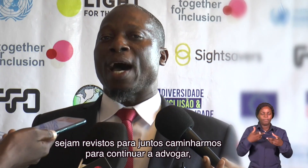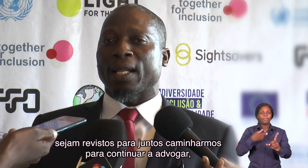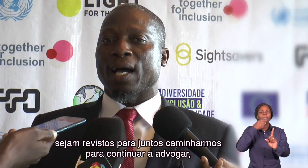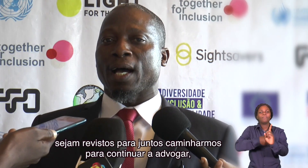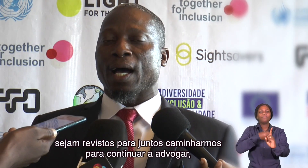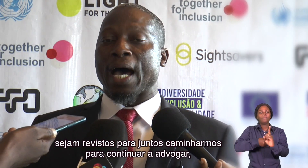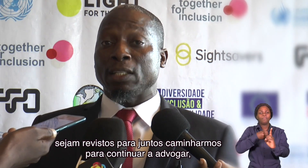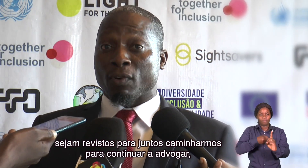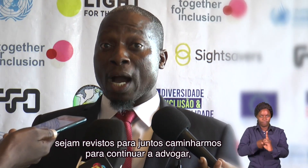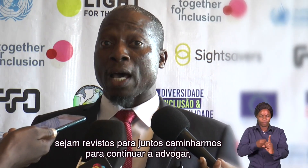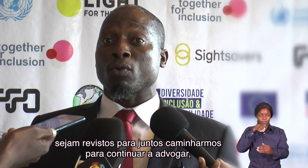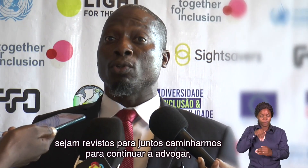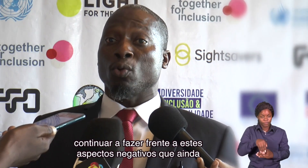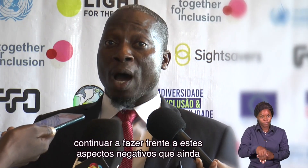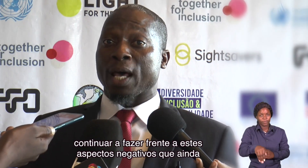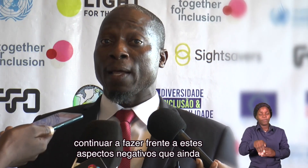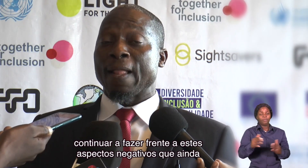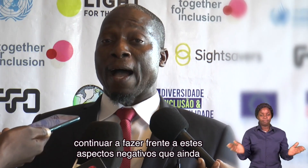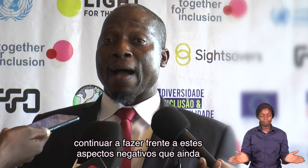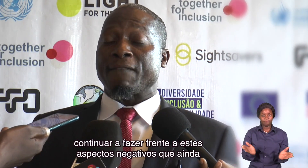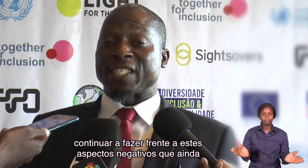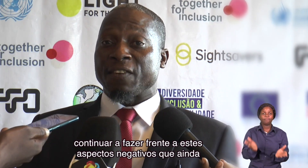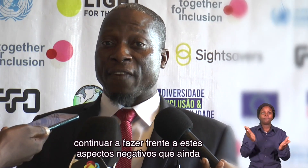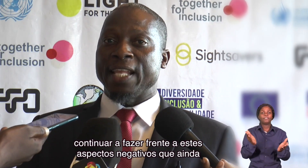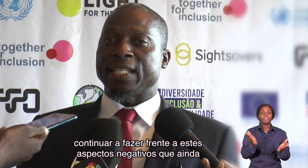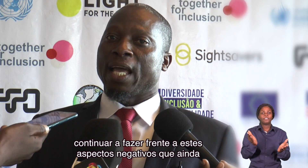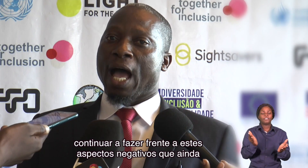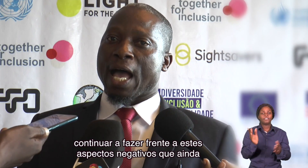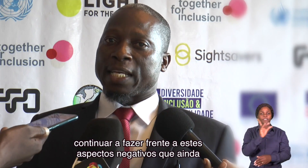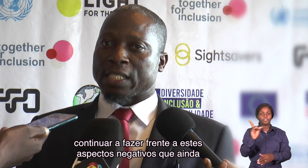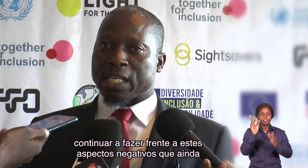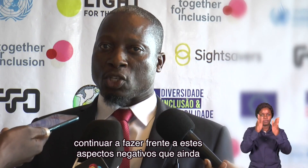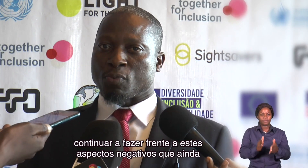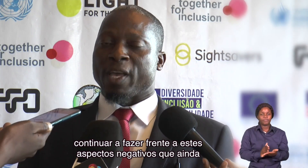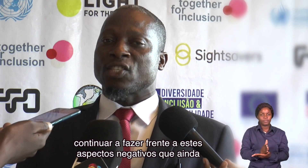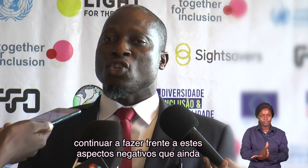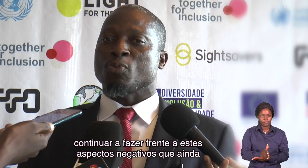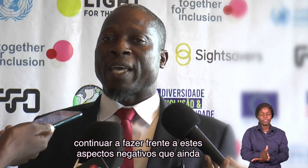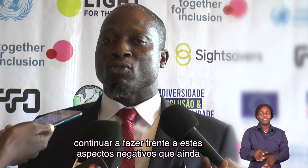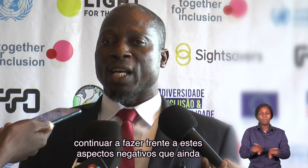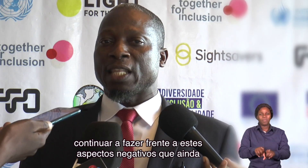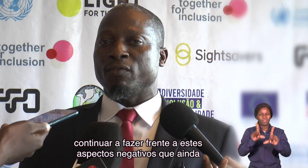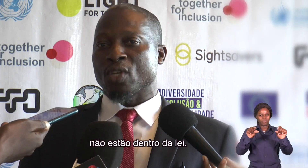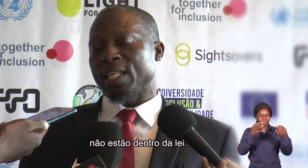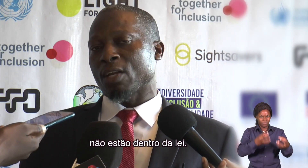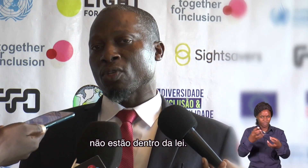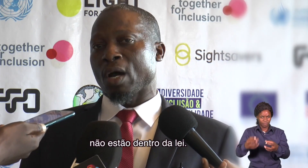a divulgar, continuar a fazer frente a esses aspectos negativos que ainda não estão